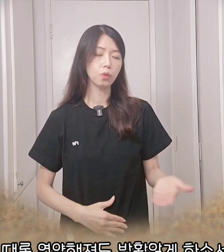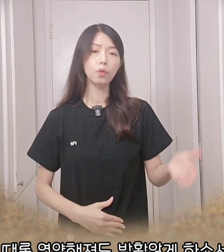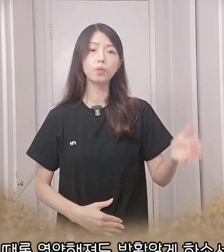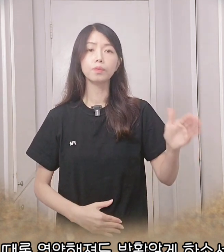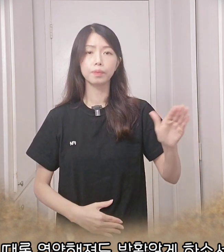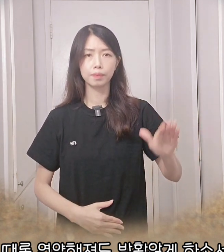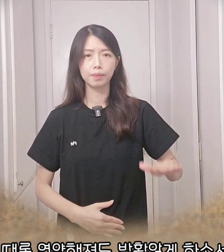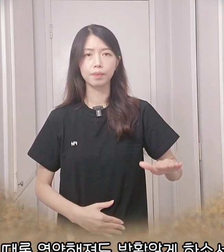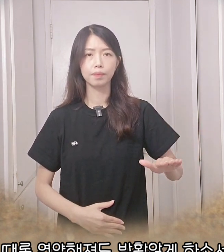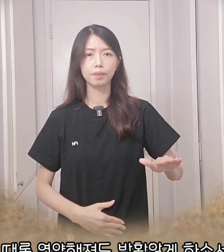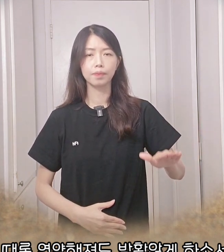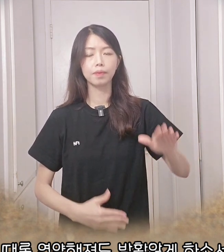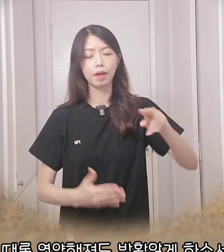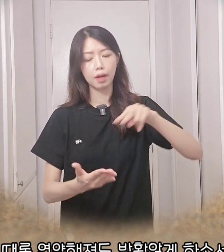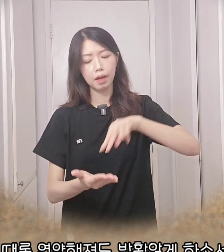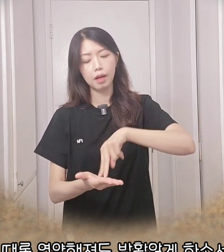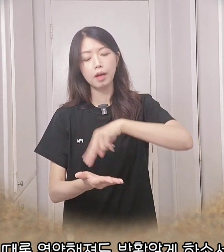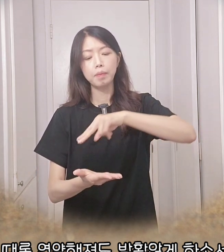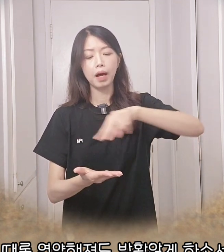연약해져도